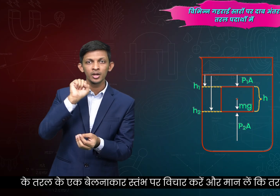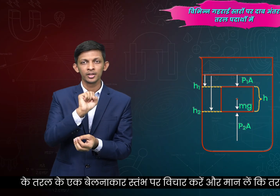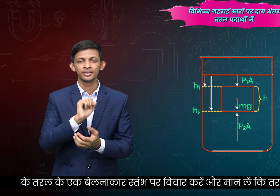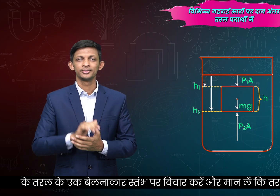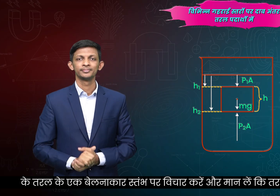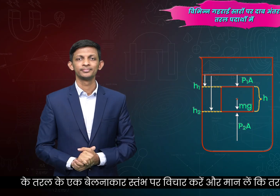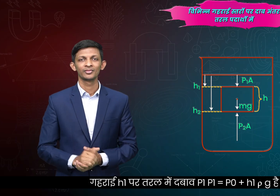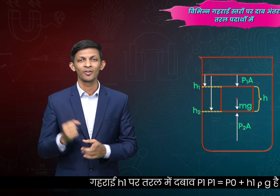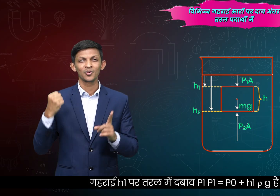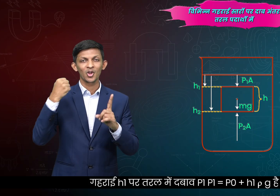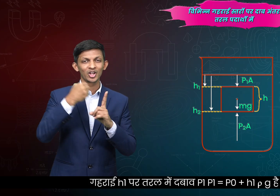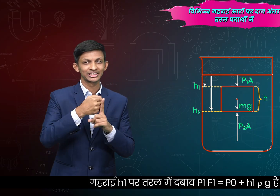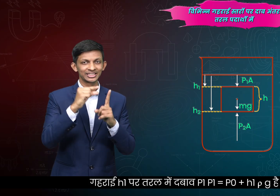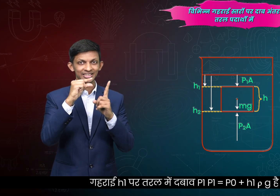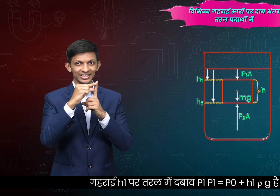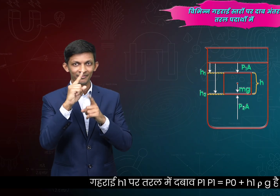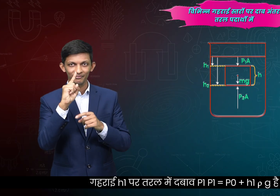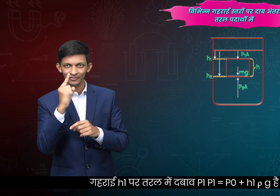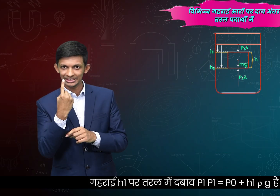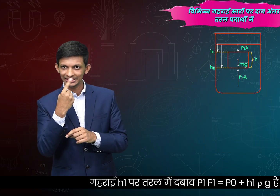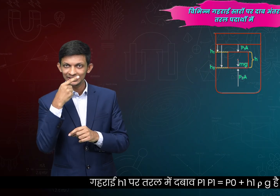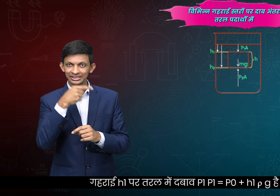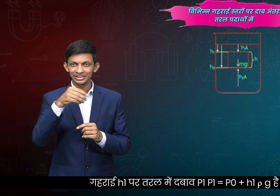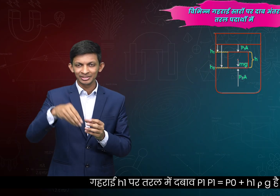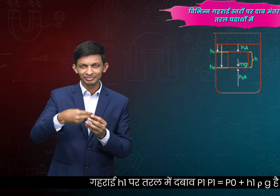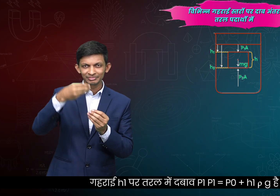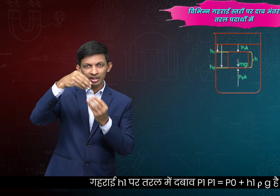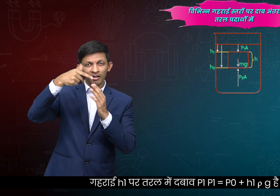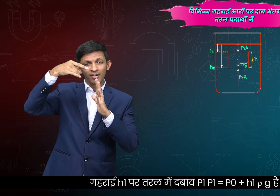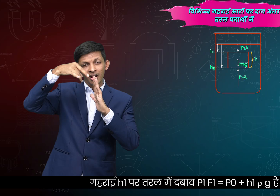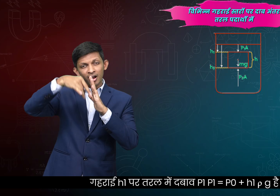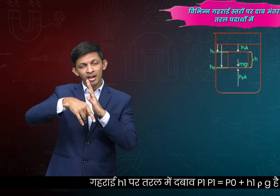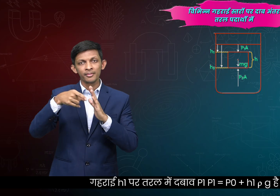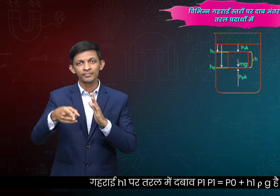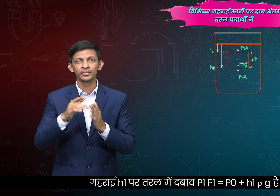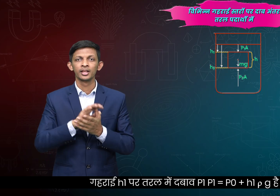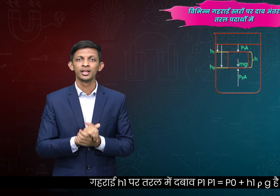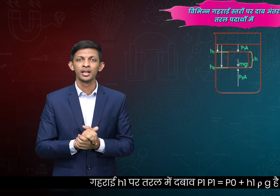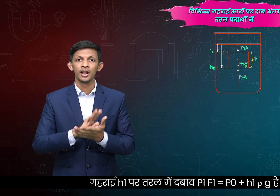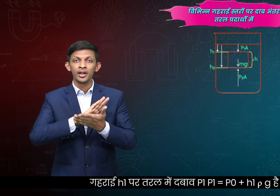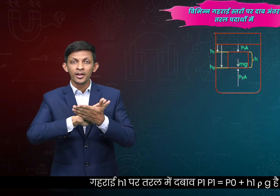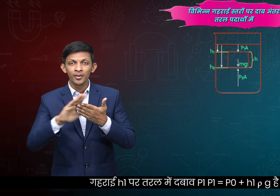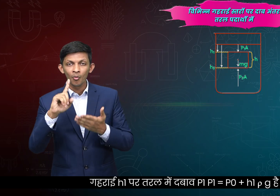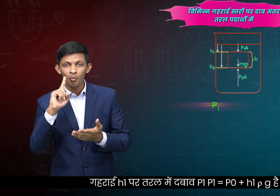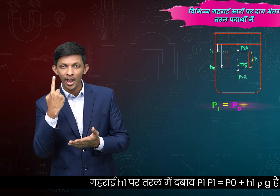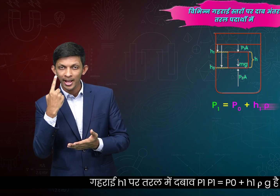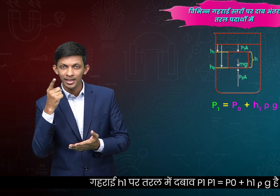है। गहराई h1 पर तरल में दबाव P1।